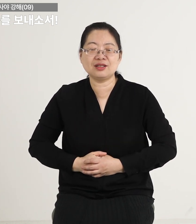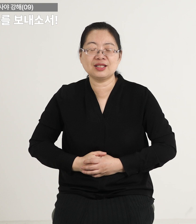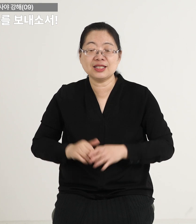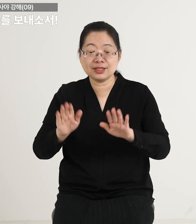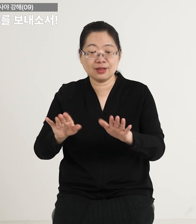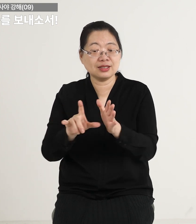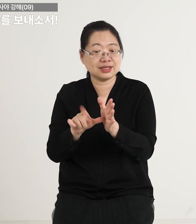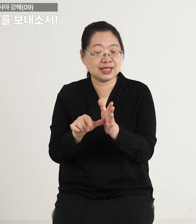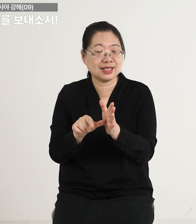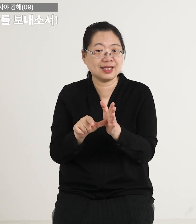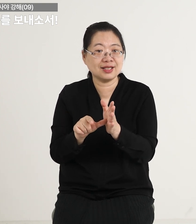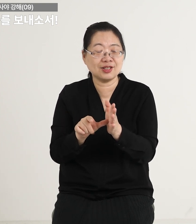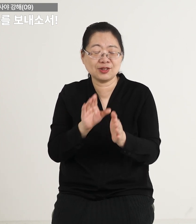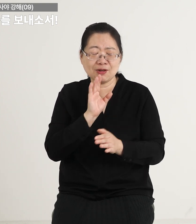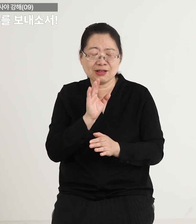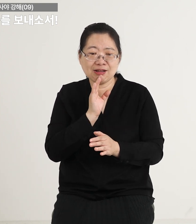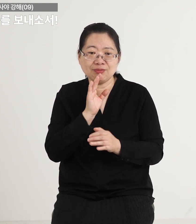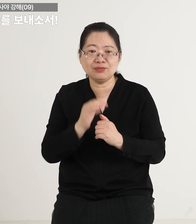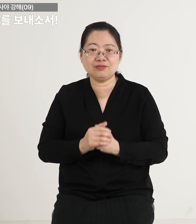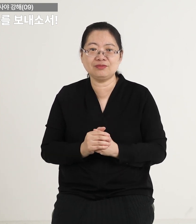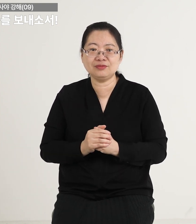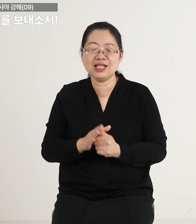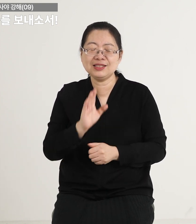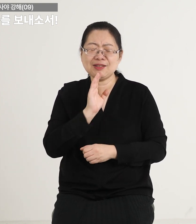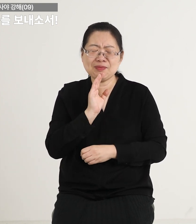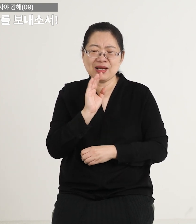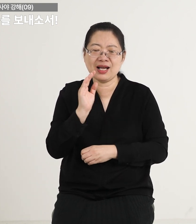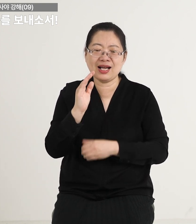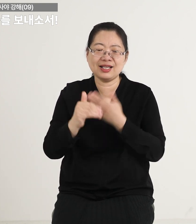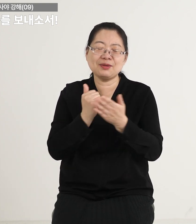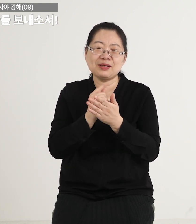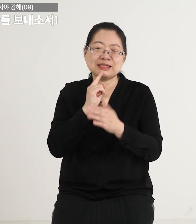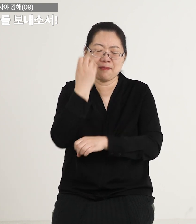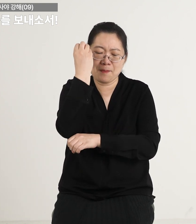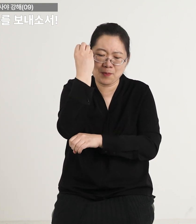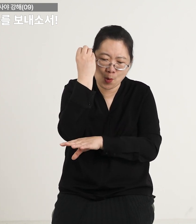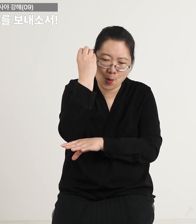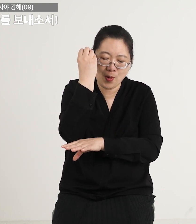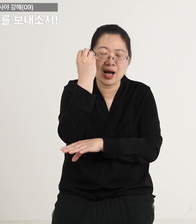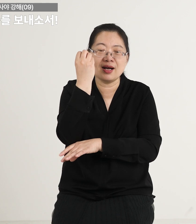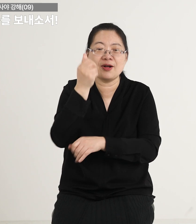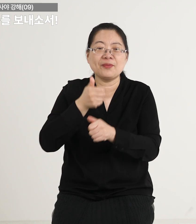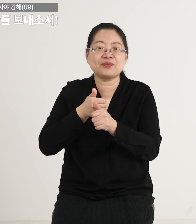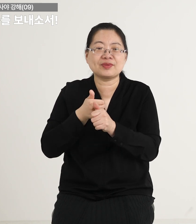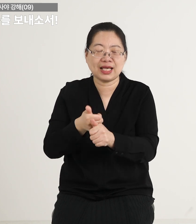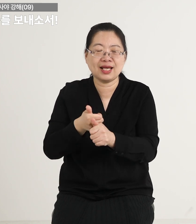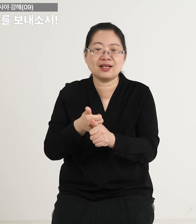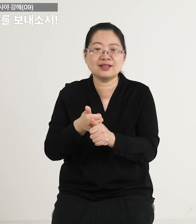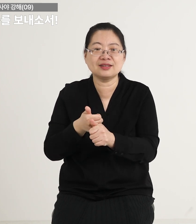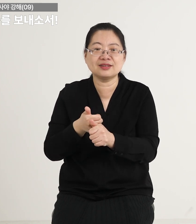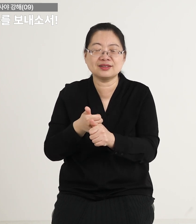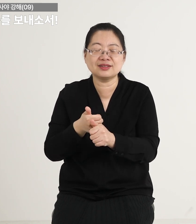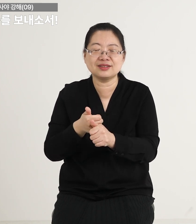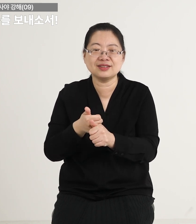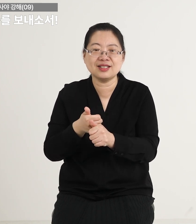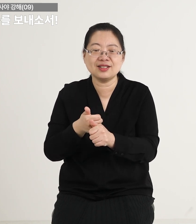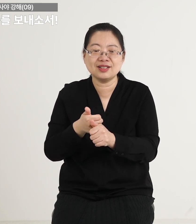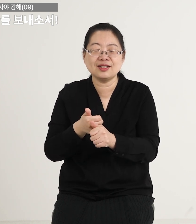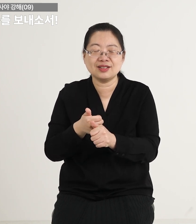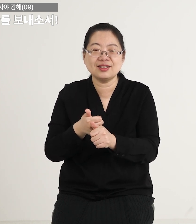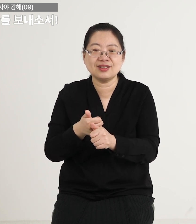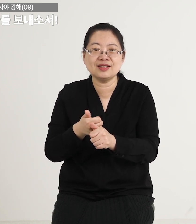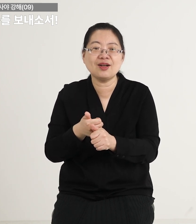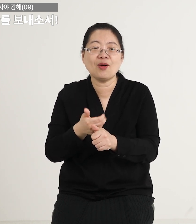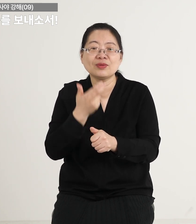이번 기회에 우리가 본질에 천착하지 않으면 더 이상 정말